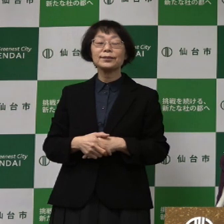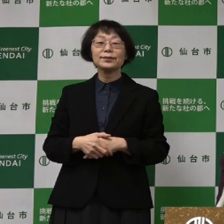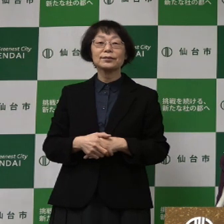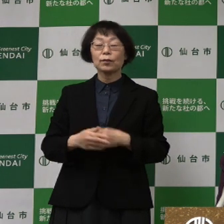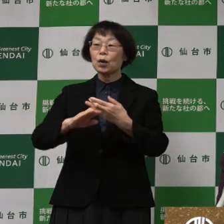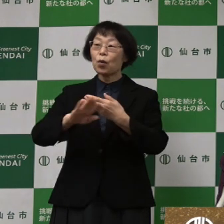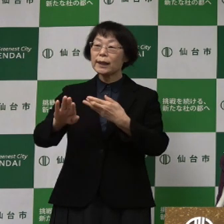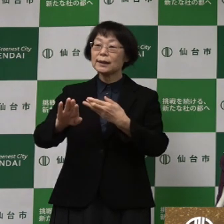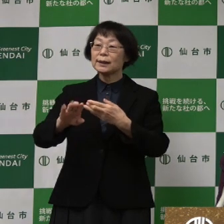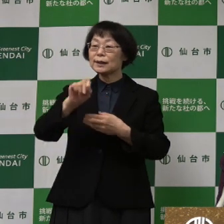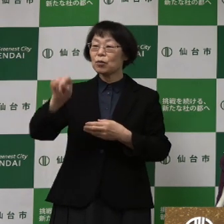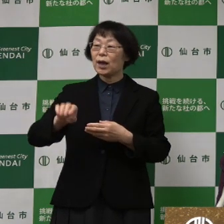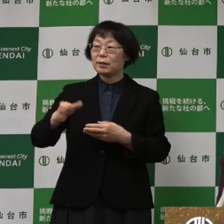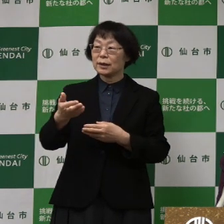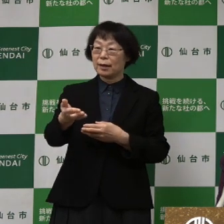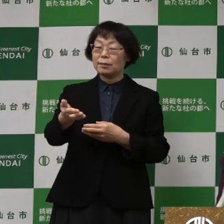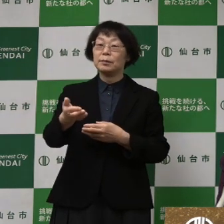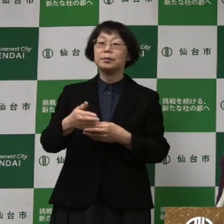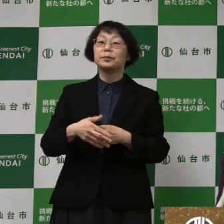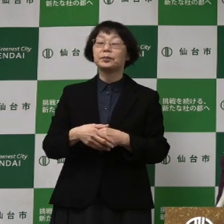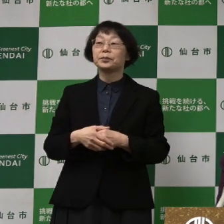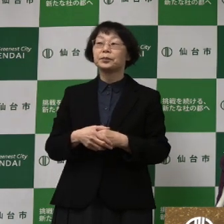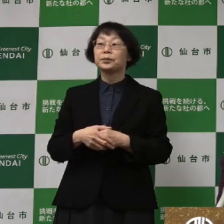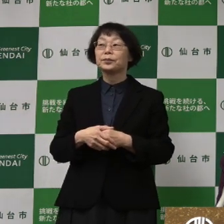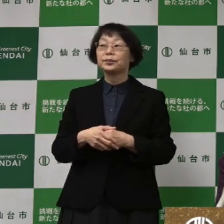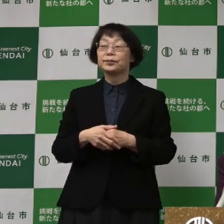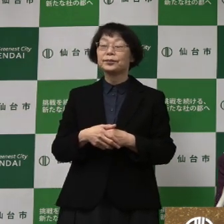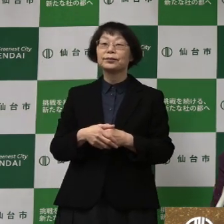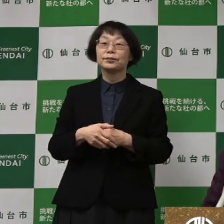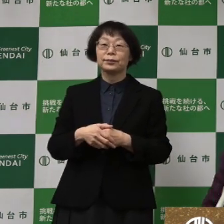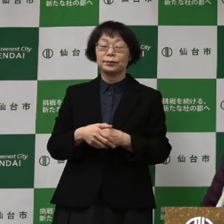はい、他にご質問いかがでしょうか。どうぞ。